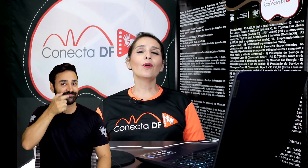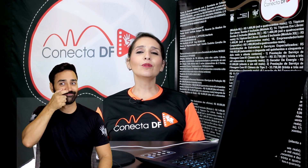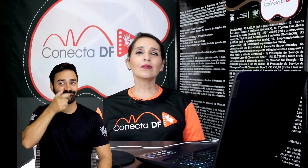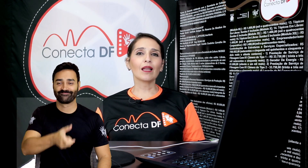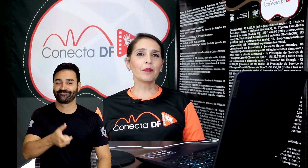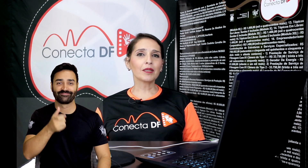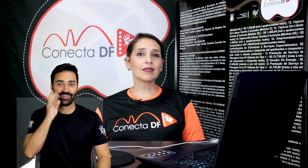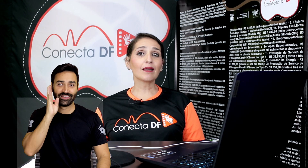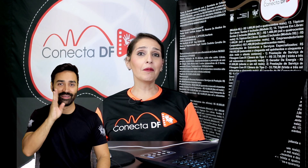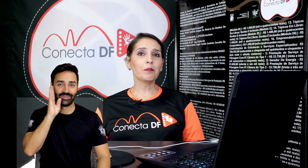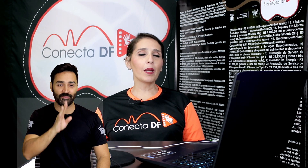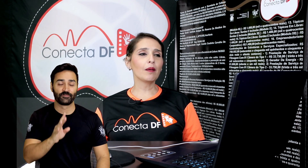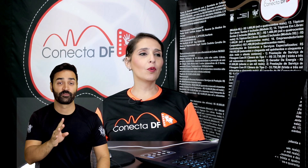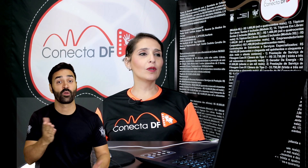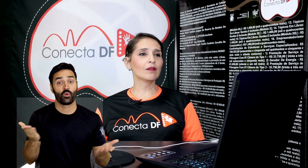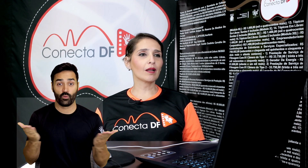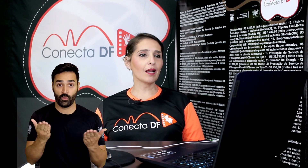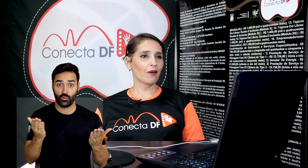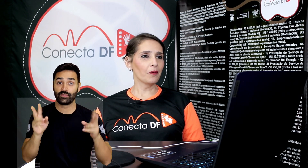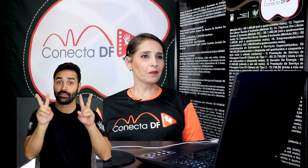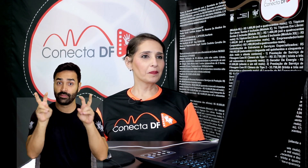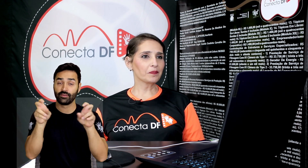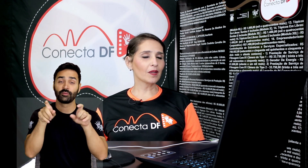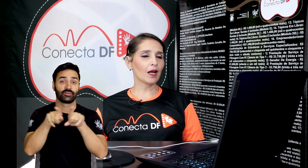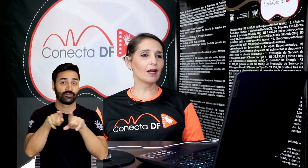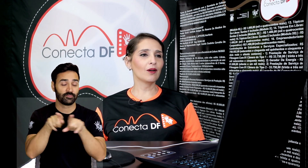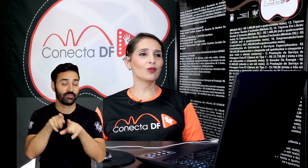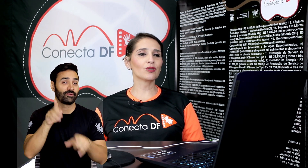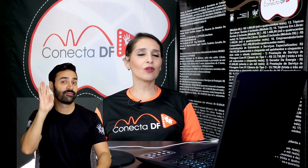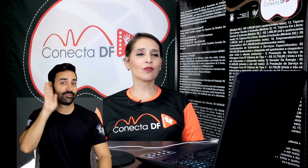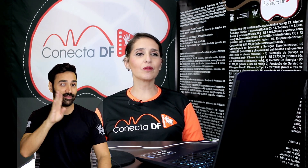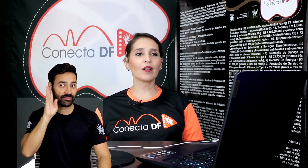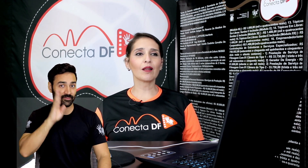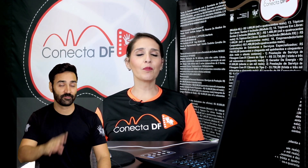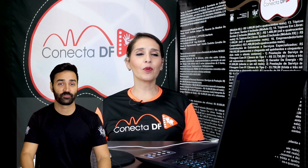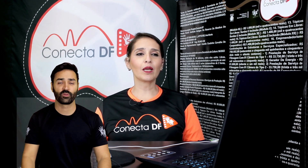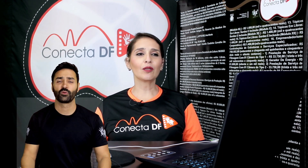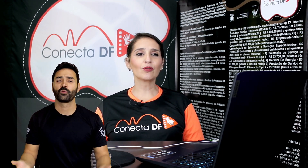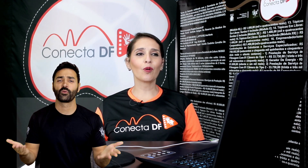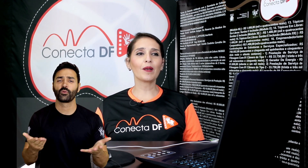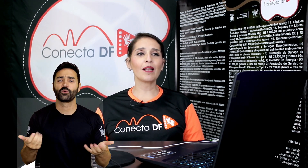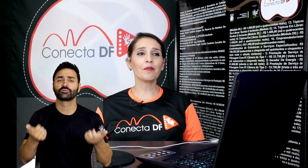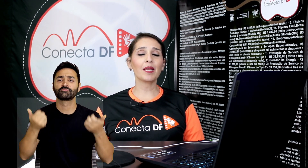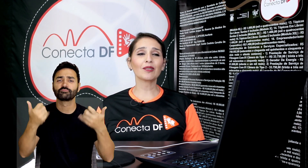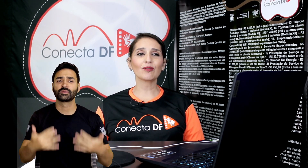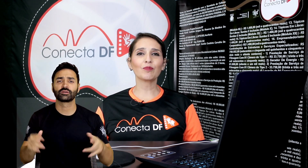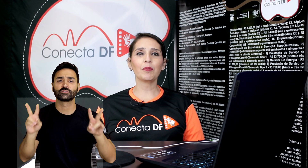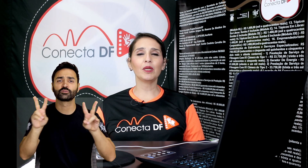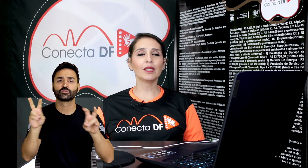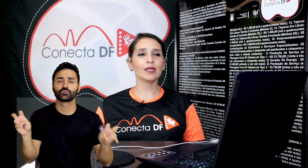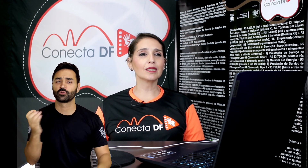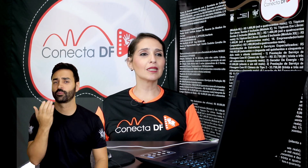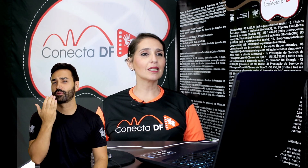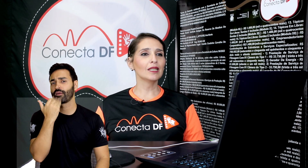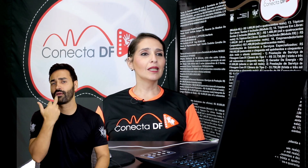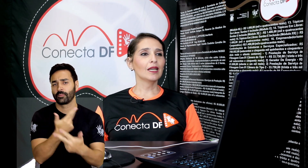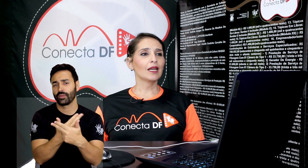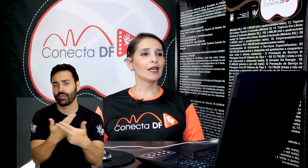num outro tema também muito legal, tá? Hoje nós vamos falar um pouquinho sobre alimentos,